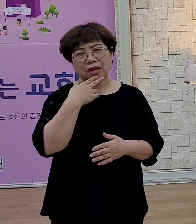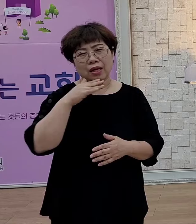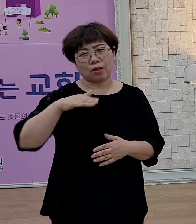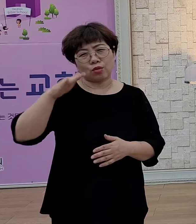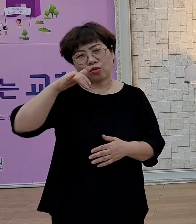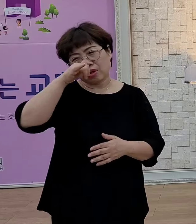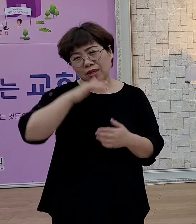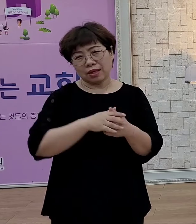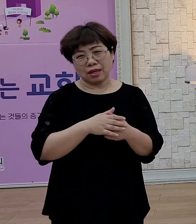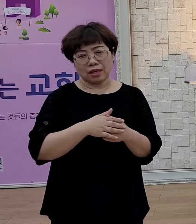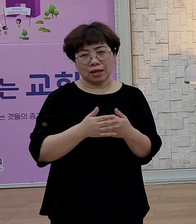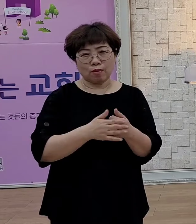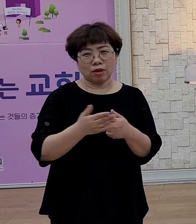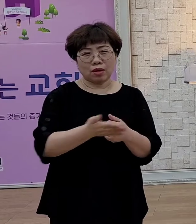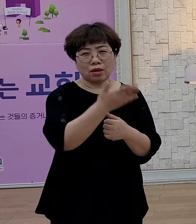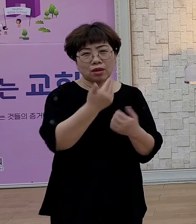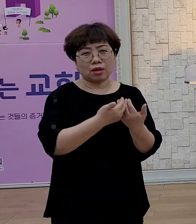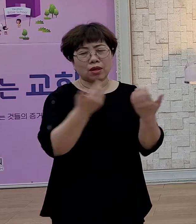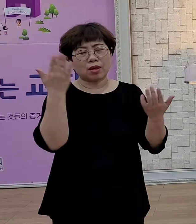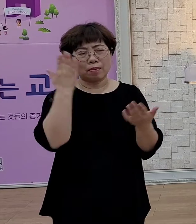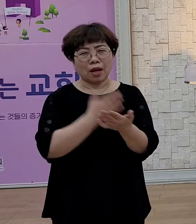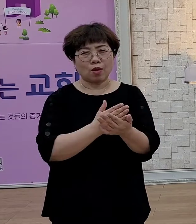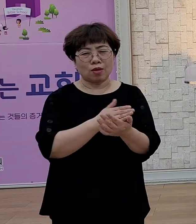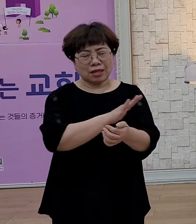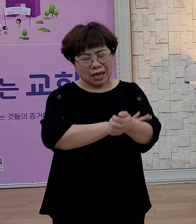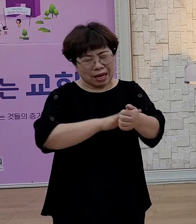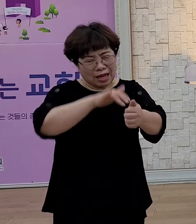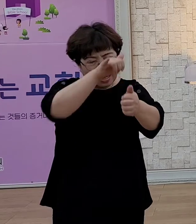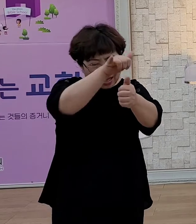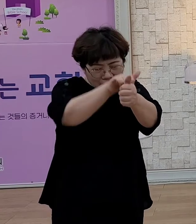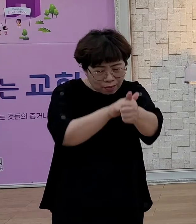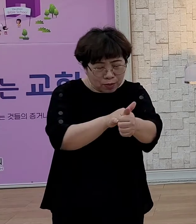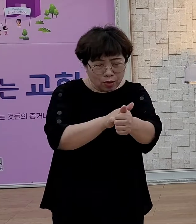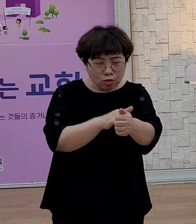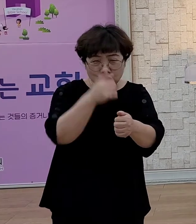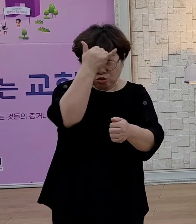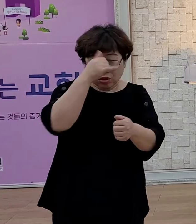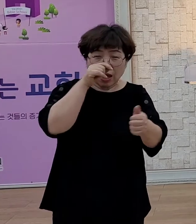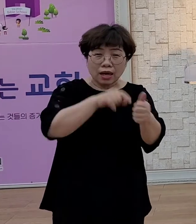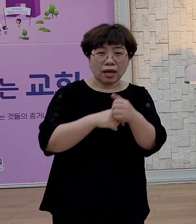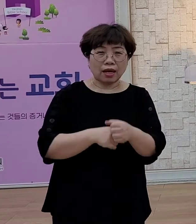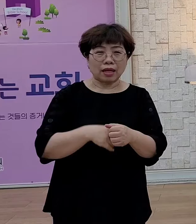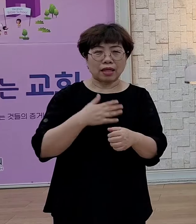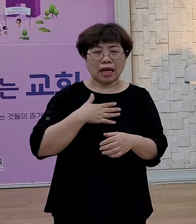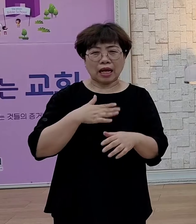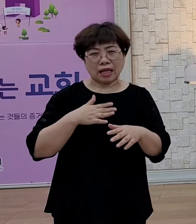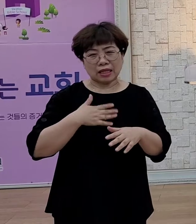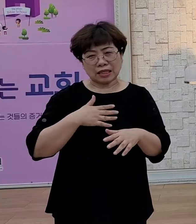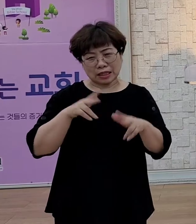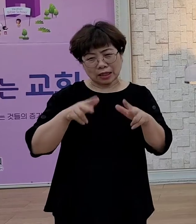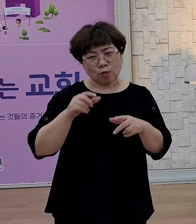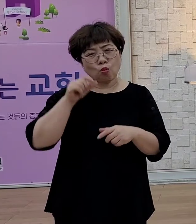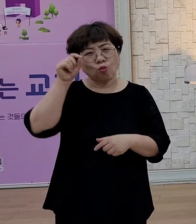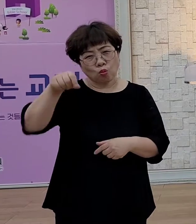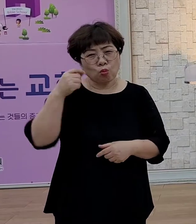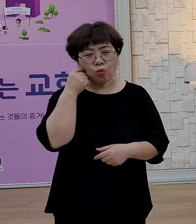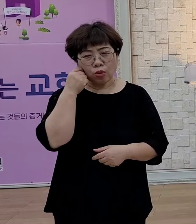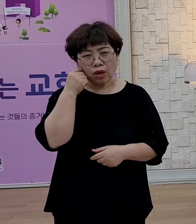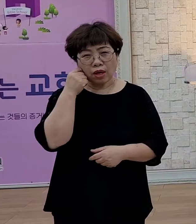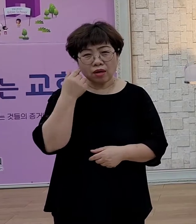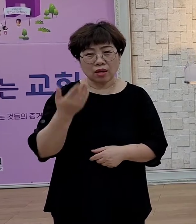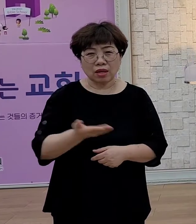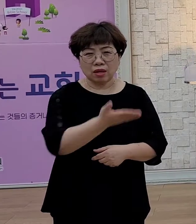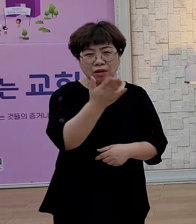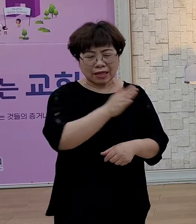너희들은 나오지 말고 그 교회 잘 다니고 충성해라. 나는 이제 더 이상 못 가지만 너희들은 이